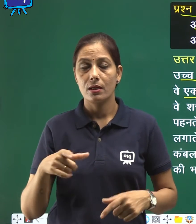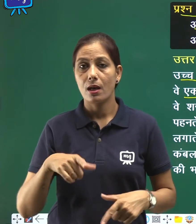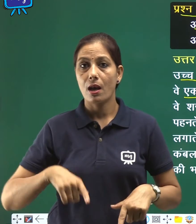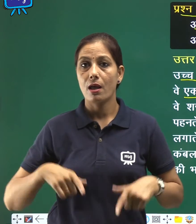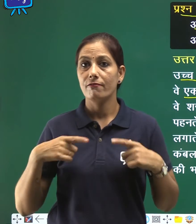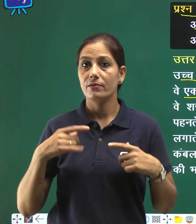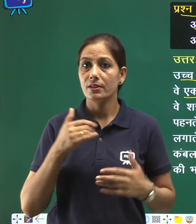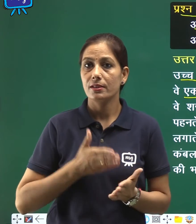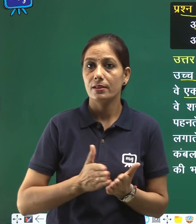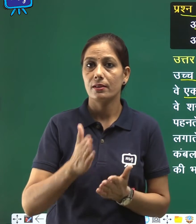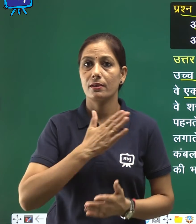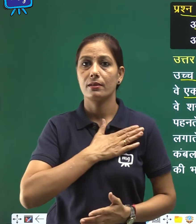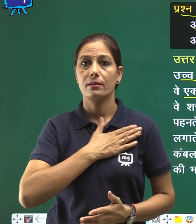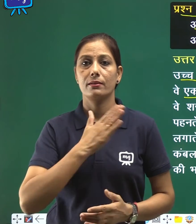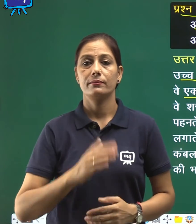शरीर पर